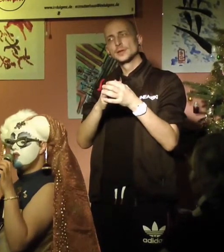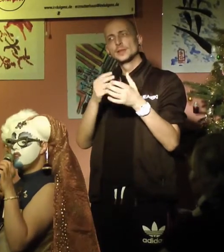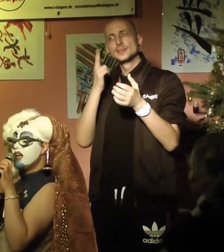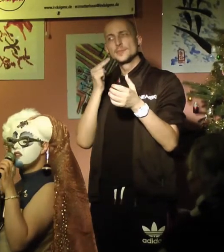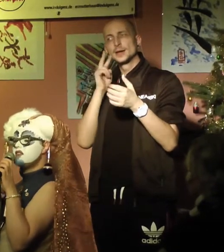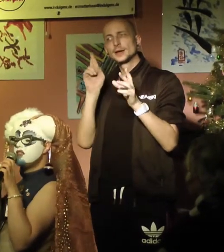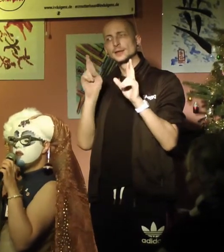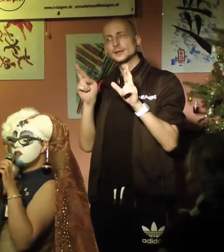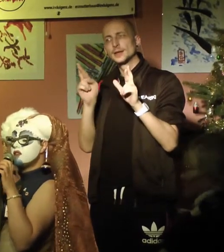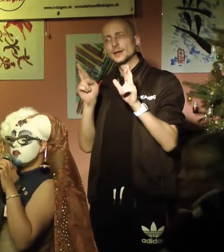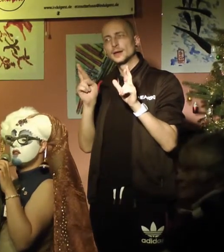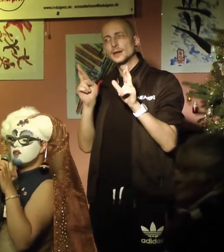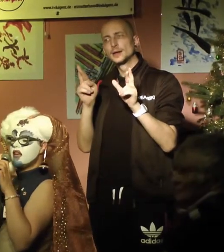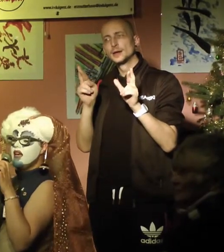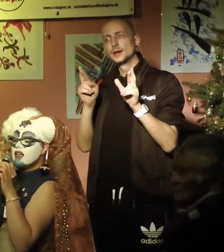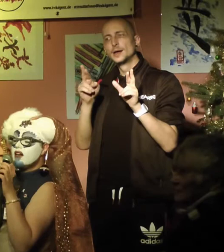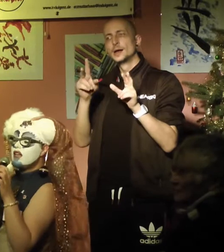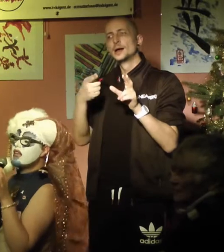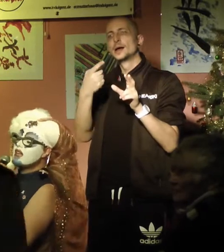Physalis. Nee, Physalis ist die.